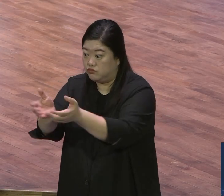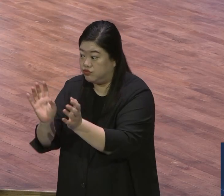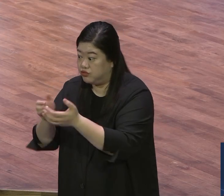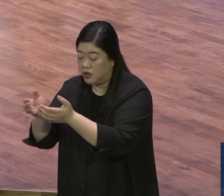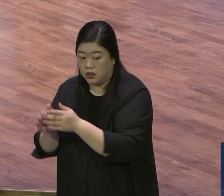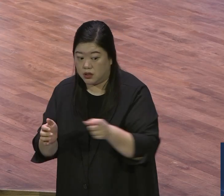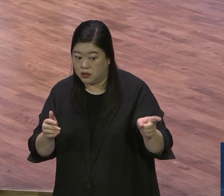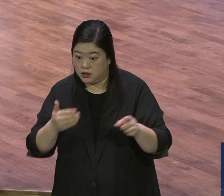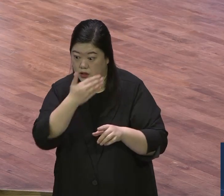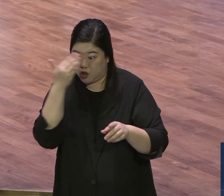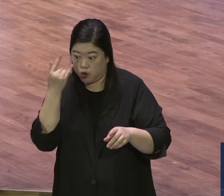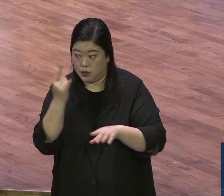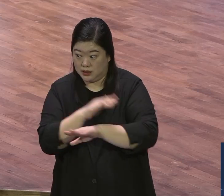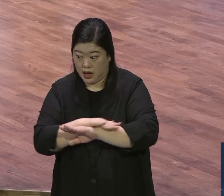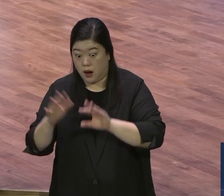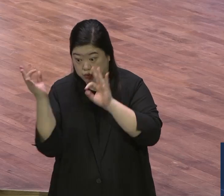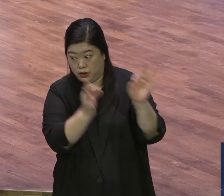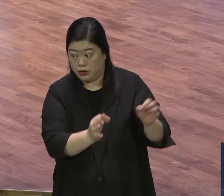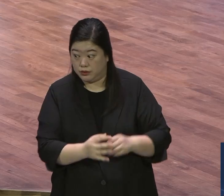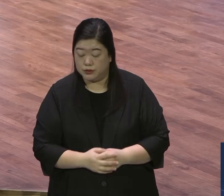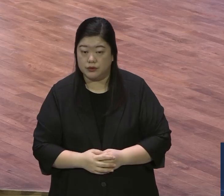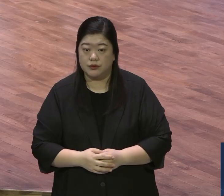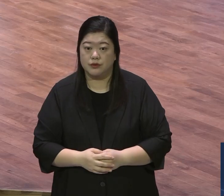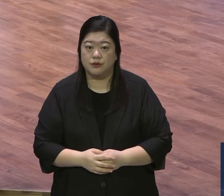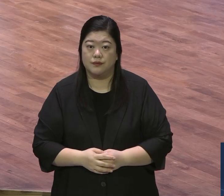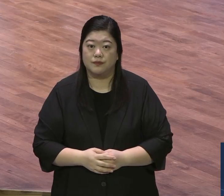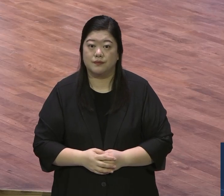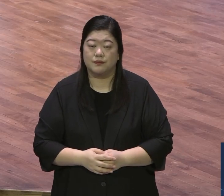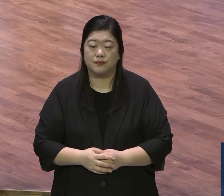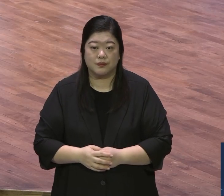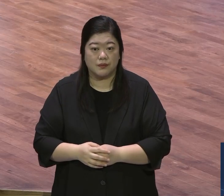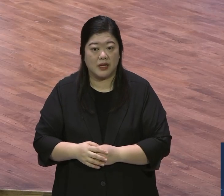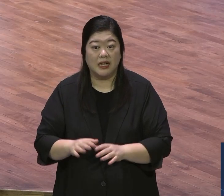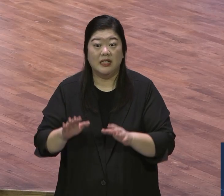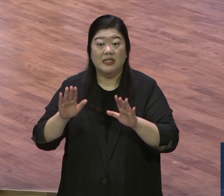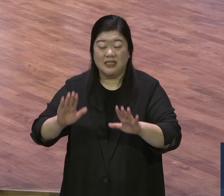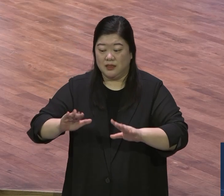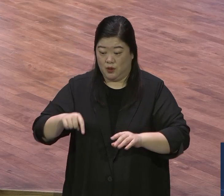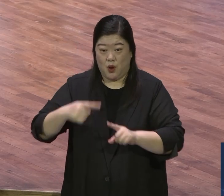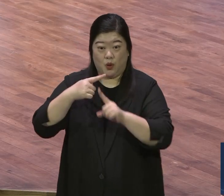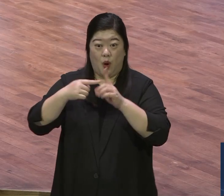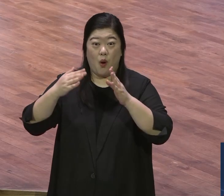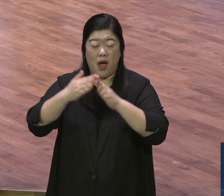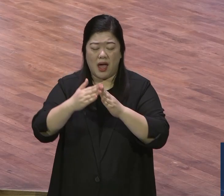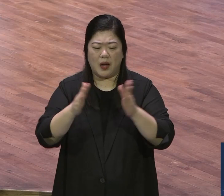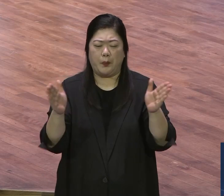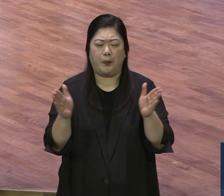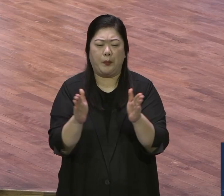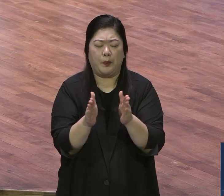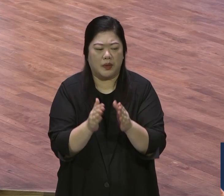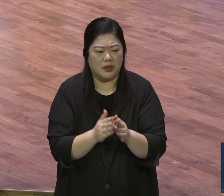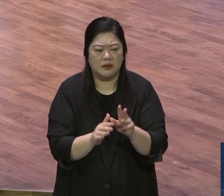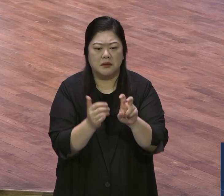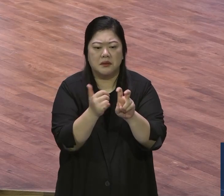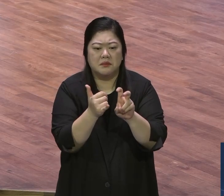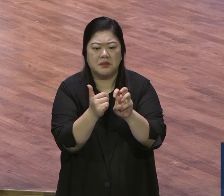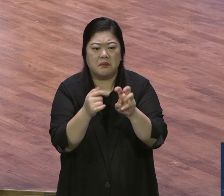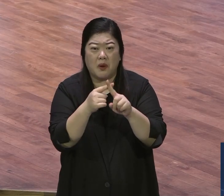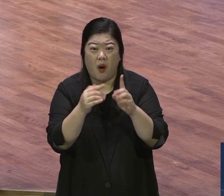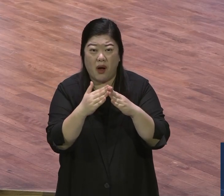영적으로 이렇게 해서 지금 교회들이 다 무너지고 있어요 조금만의 교회들이 없어지고 있어요 지금 교회가 다 문 닫는다니까요 교회 안 와